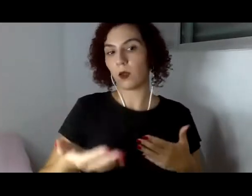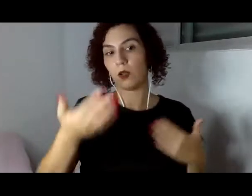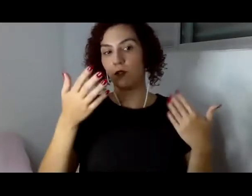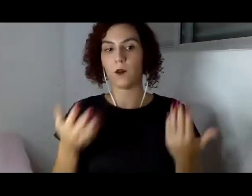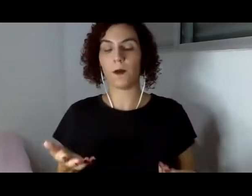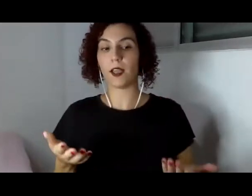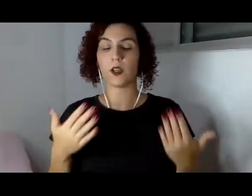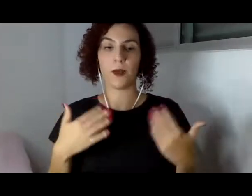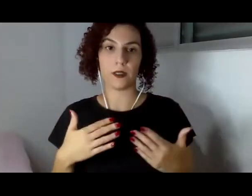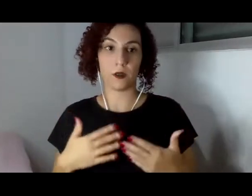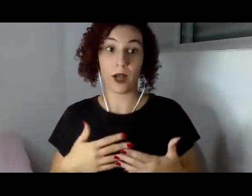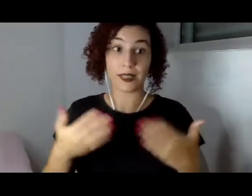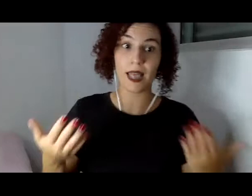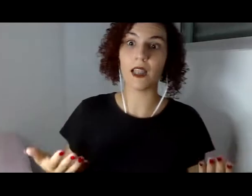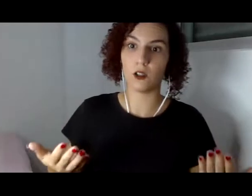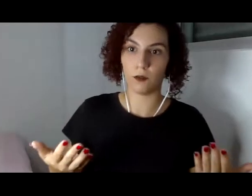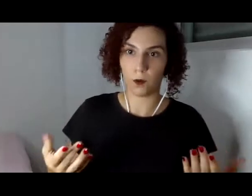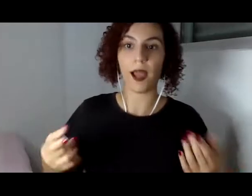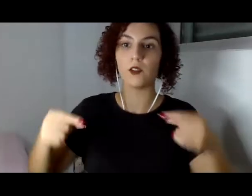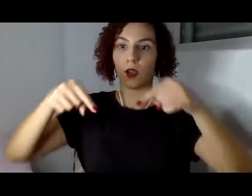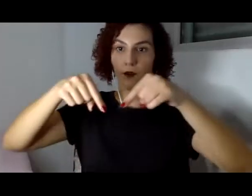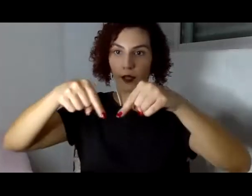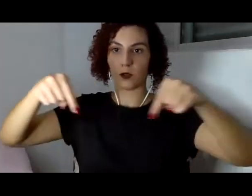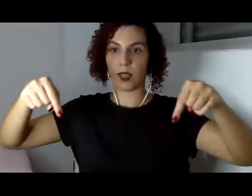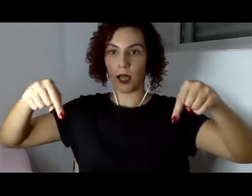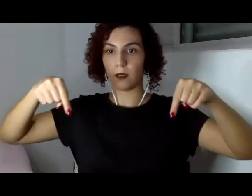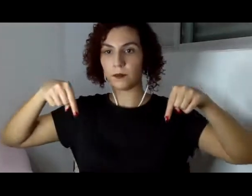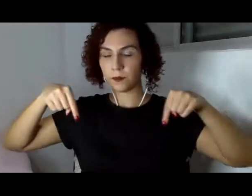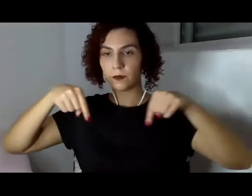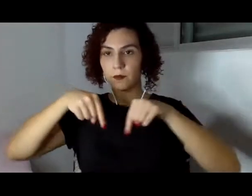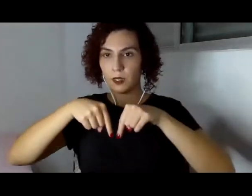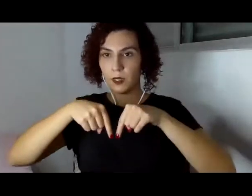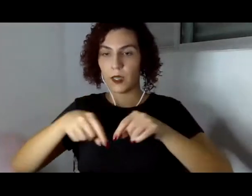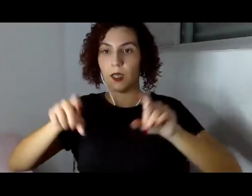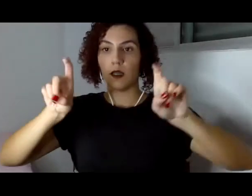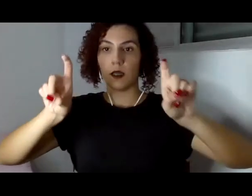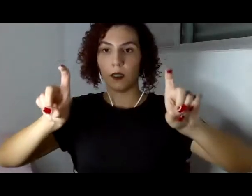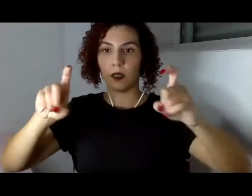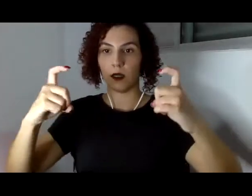o laboratório de informática, pensando na sala de informática, eu faço sala.